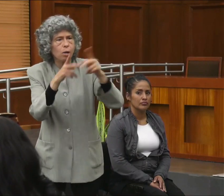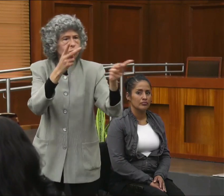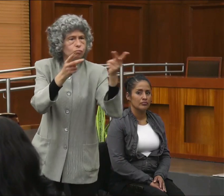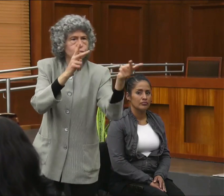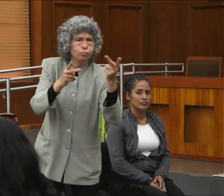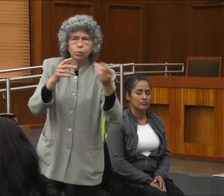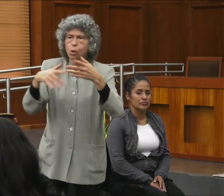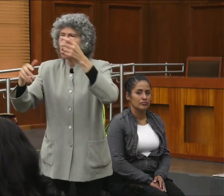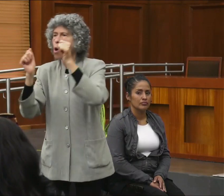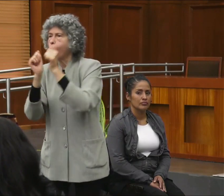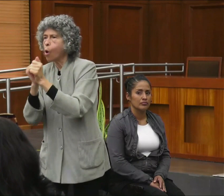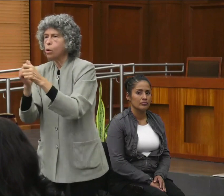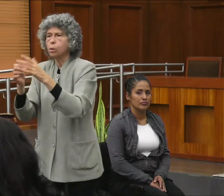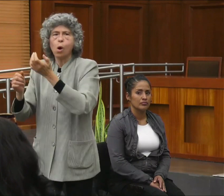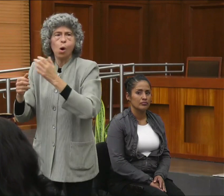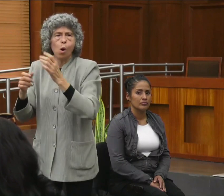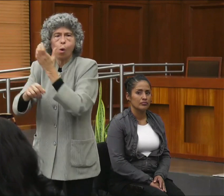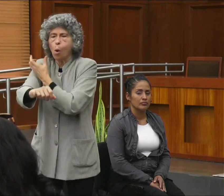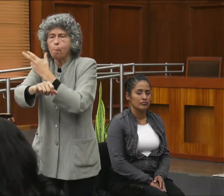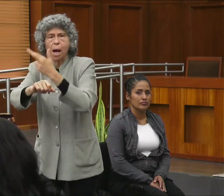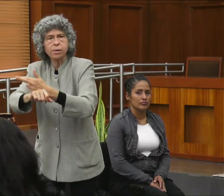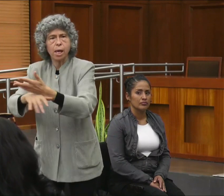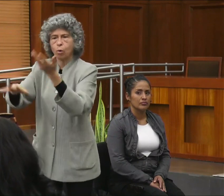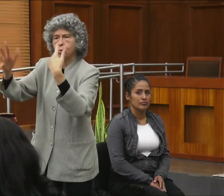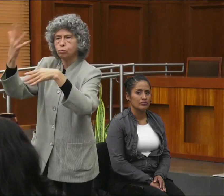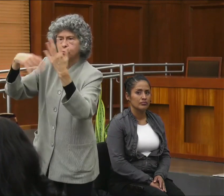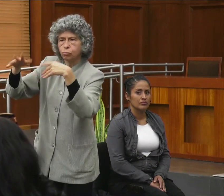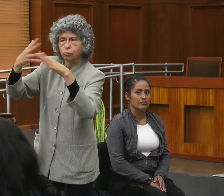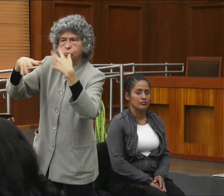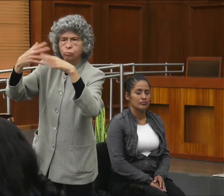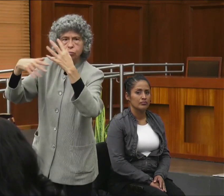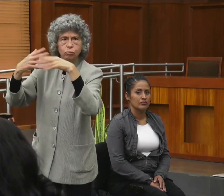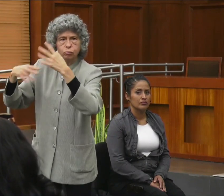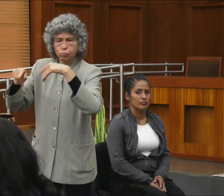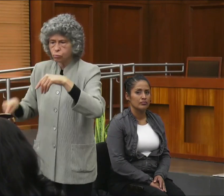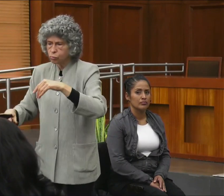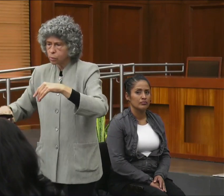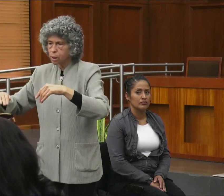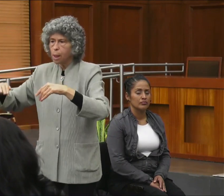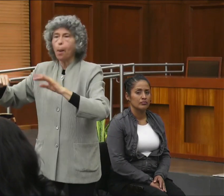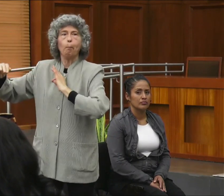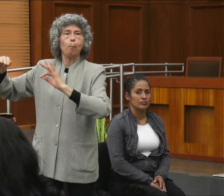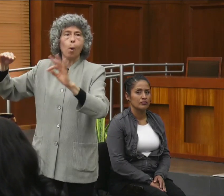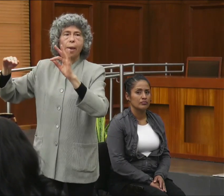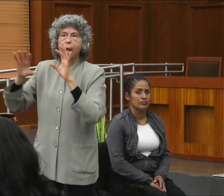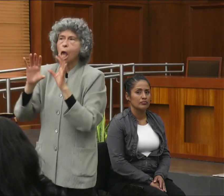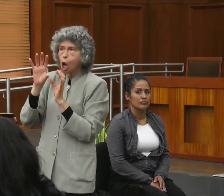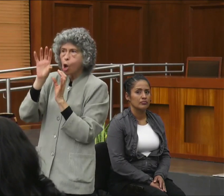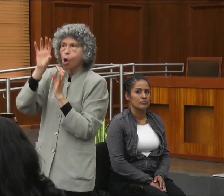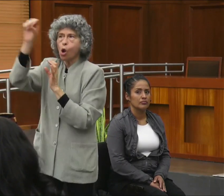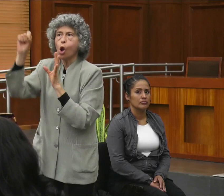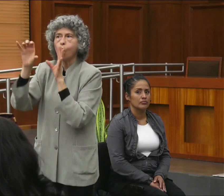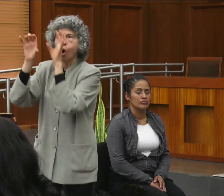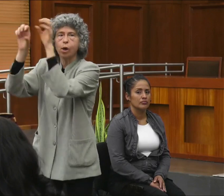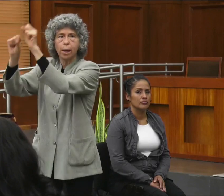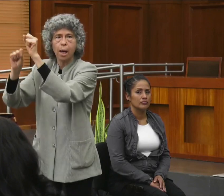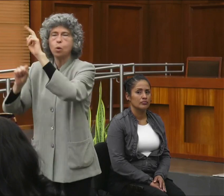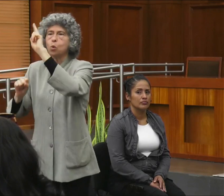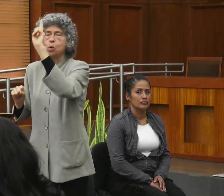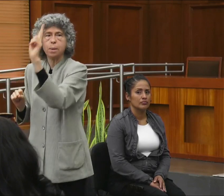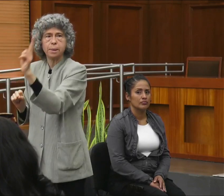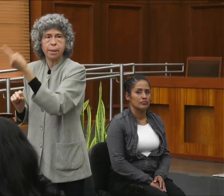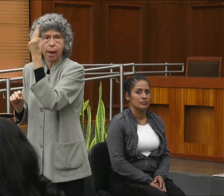natural, pero todo a través de la educación bilingüe, que se les debe de formar desde pequeños y puedan alcanzar